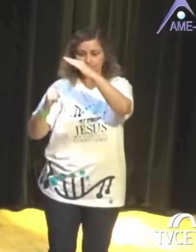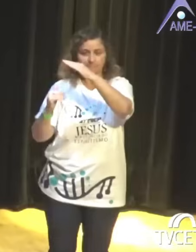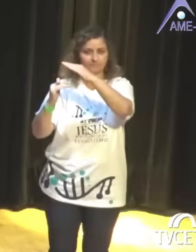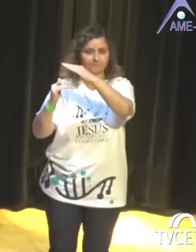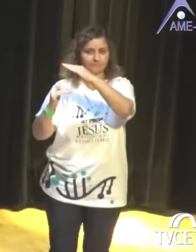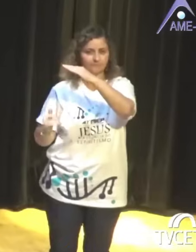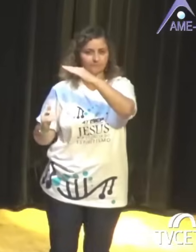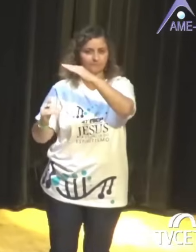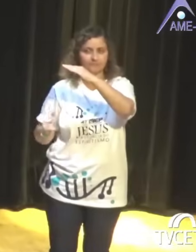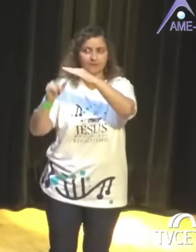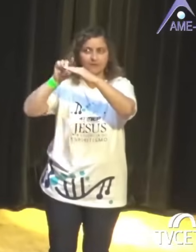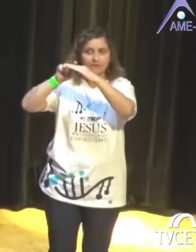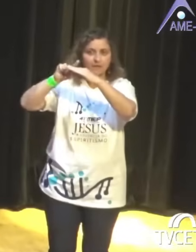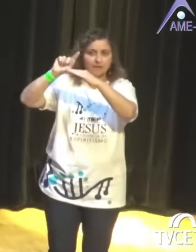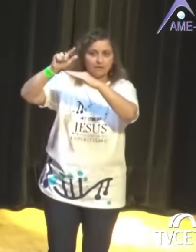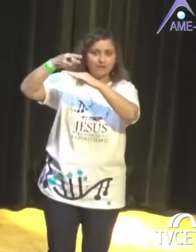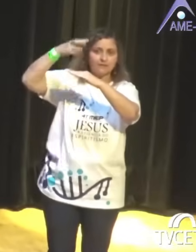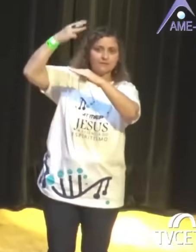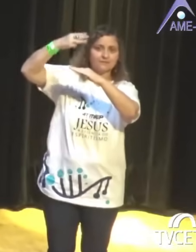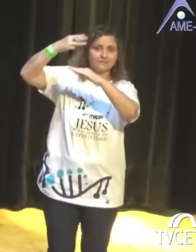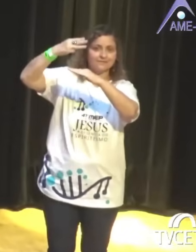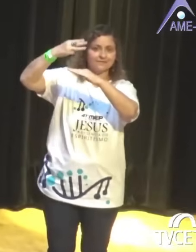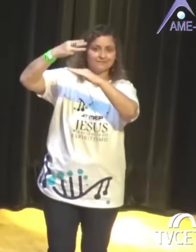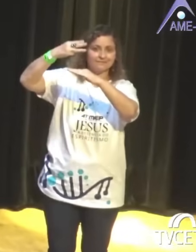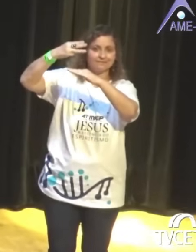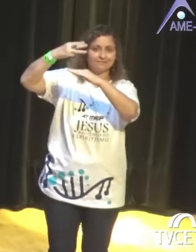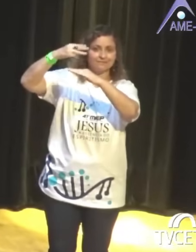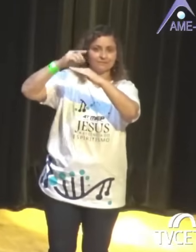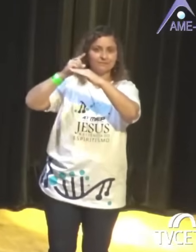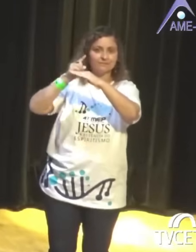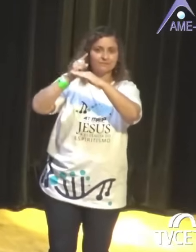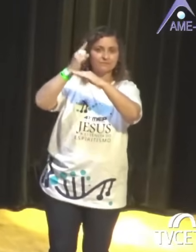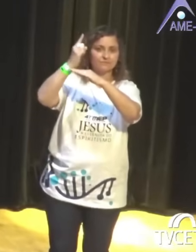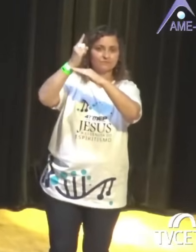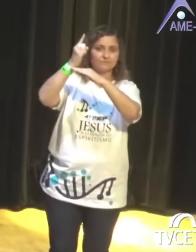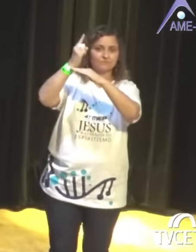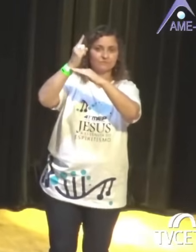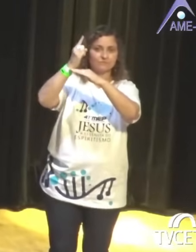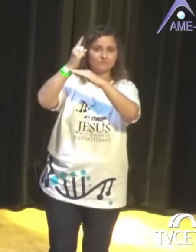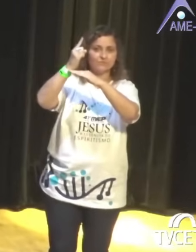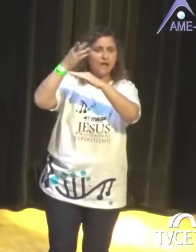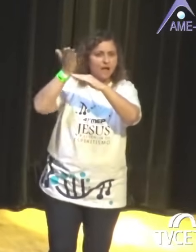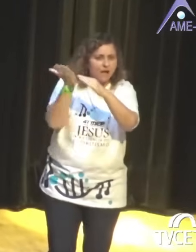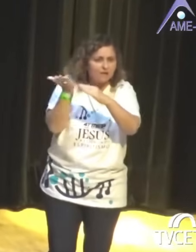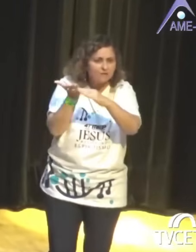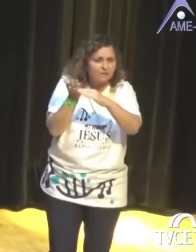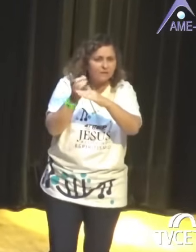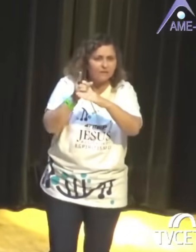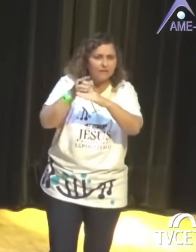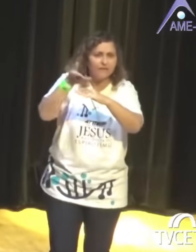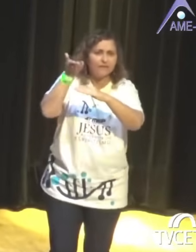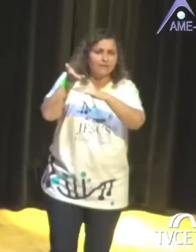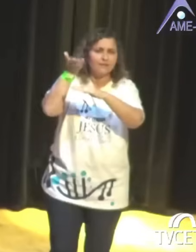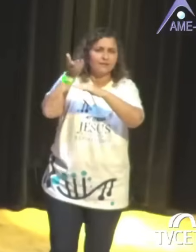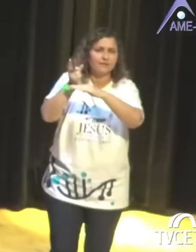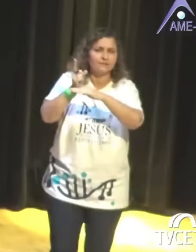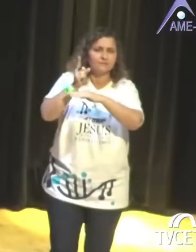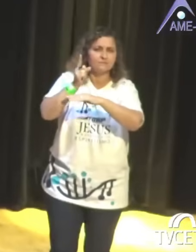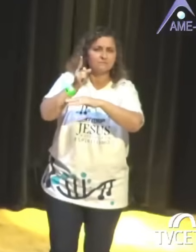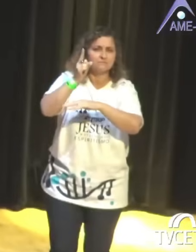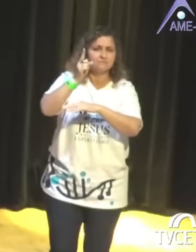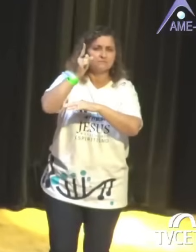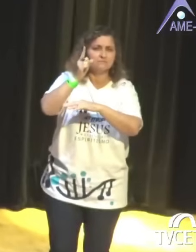começa a operar uma terceira fase foguetes bem leves